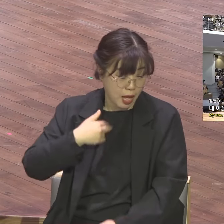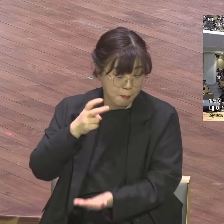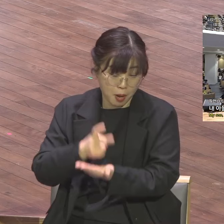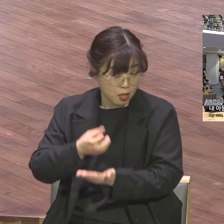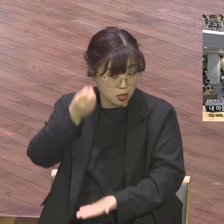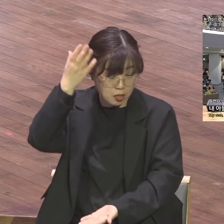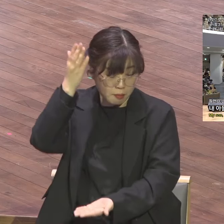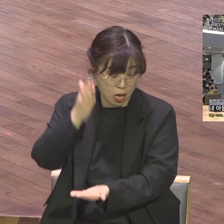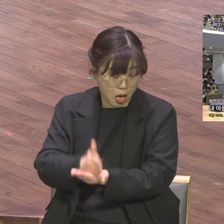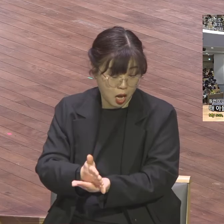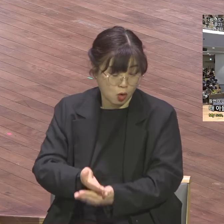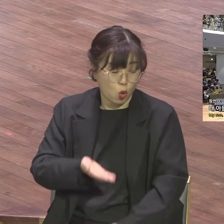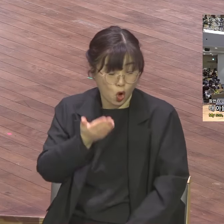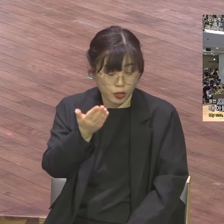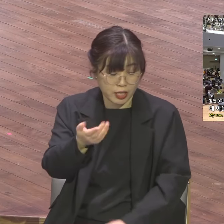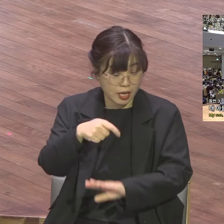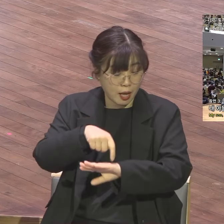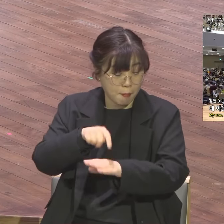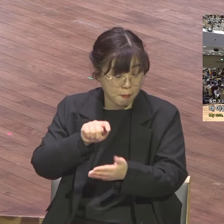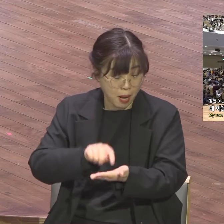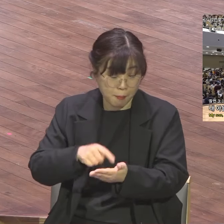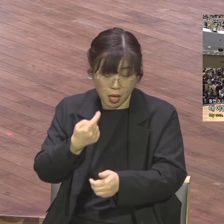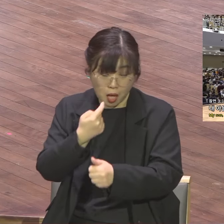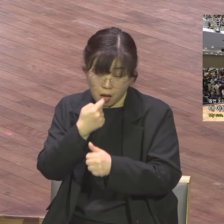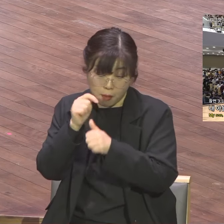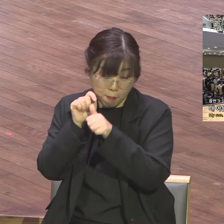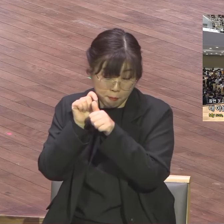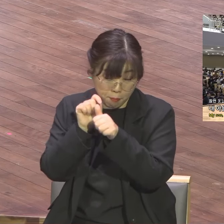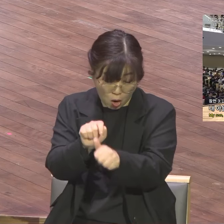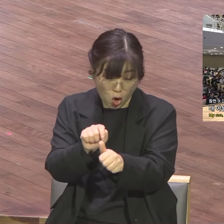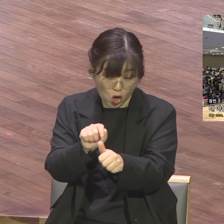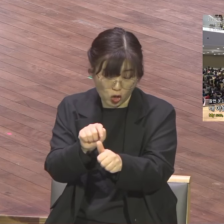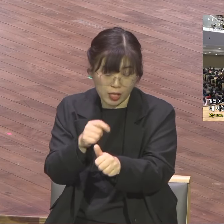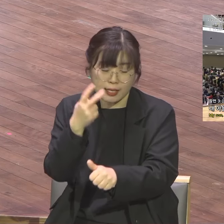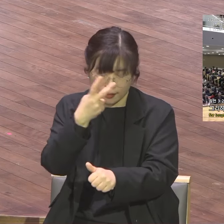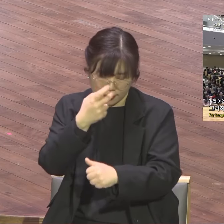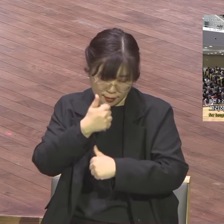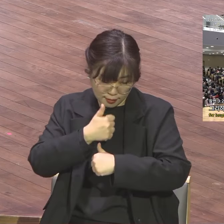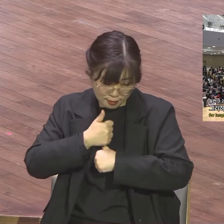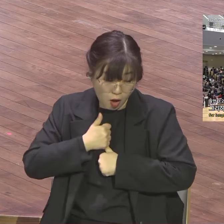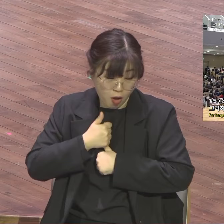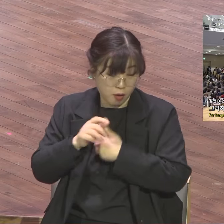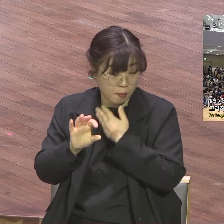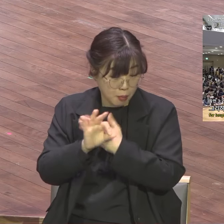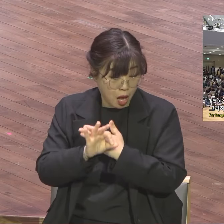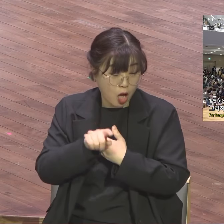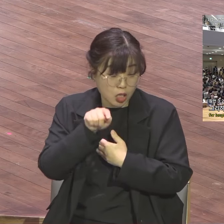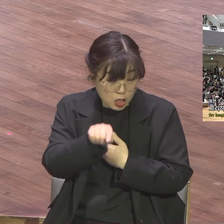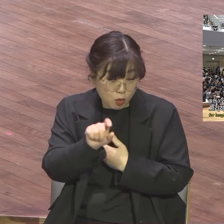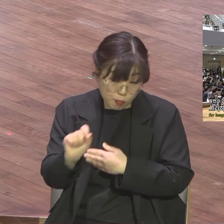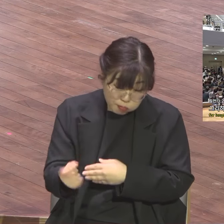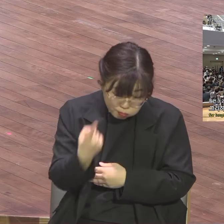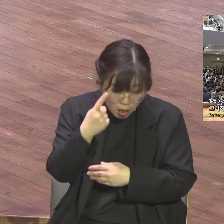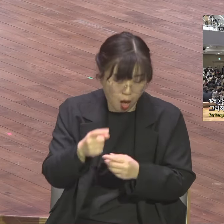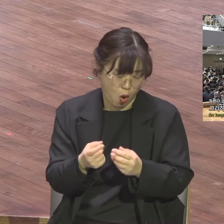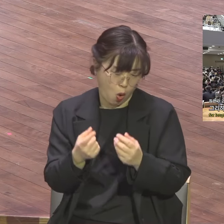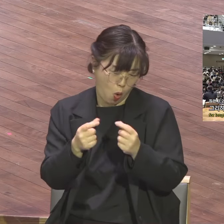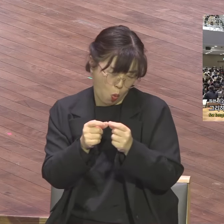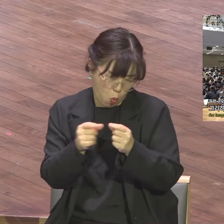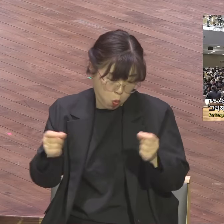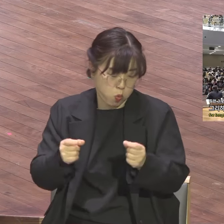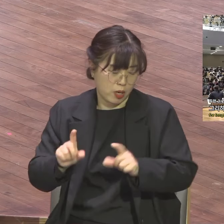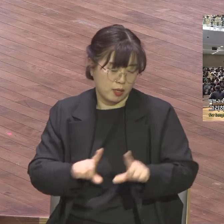법을 잊어버리지 말고 내 마음으로 나의 명령을 지키라. 그리하면 그것이 너가